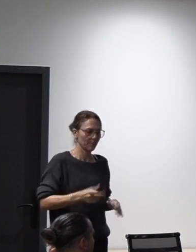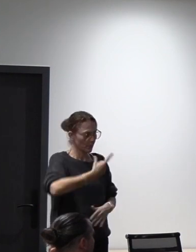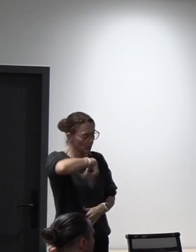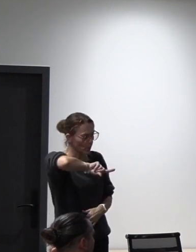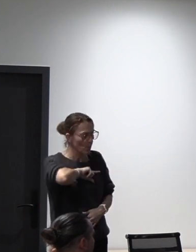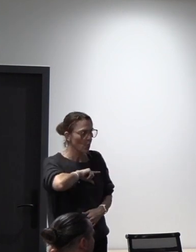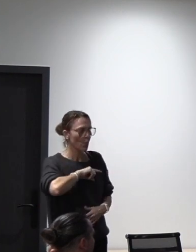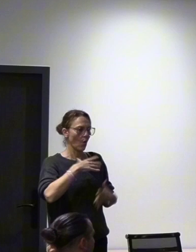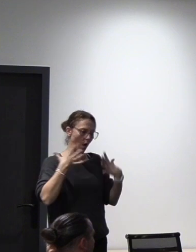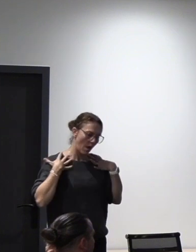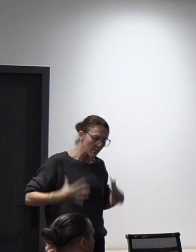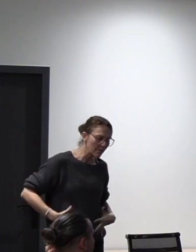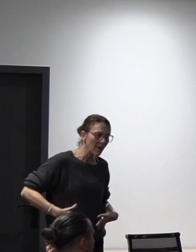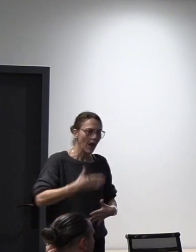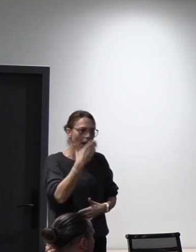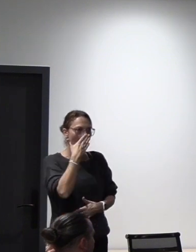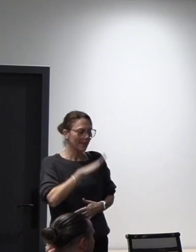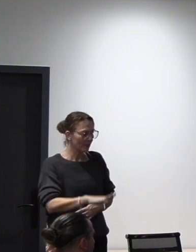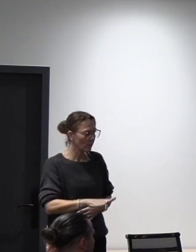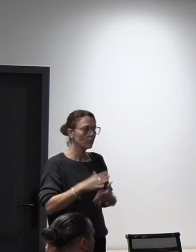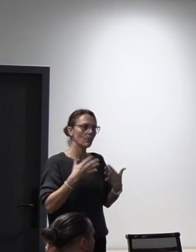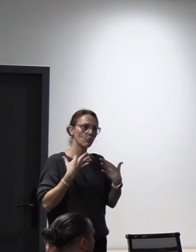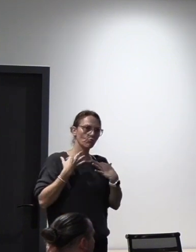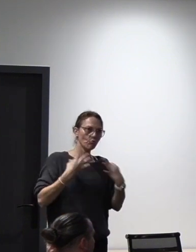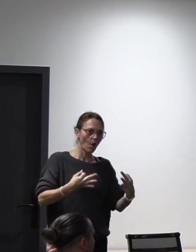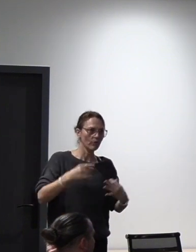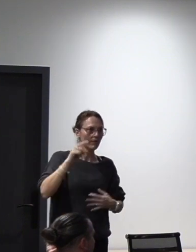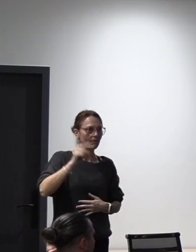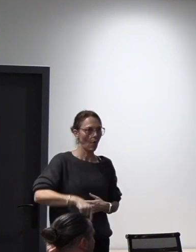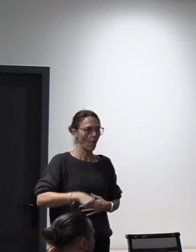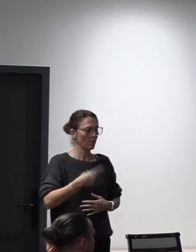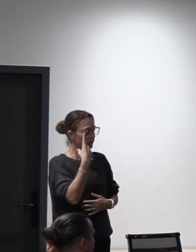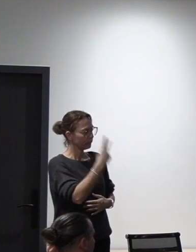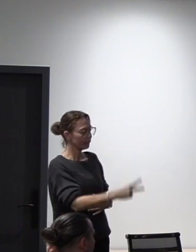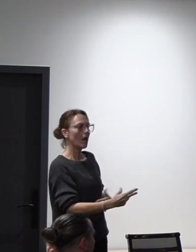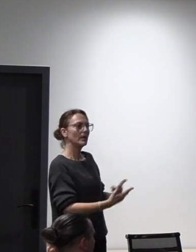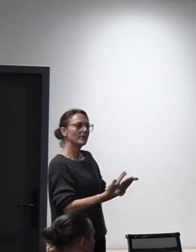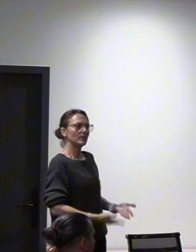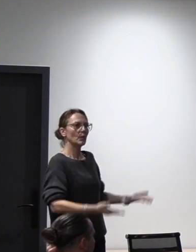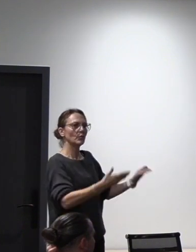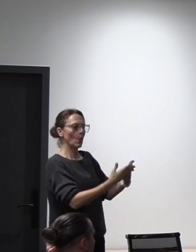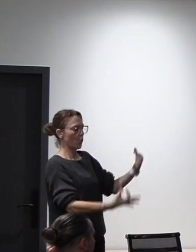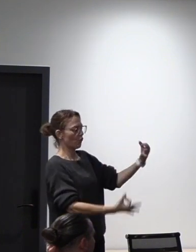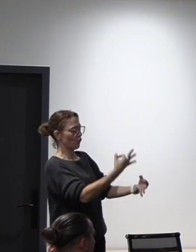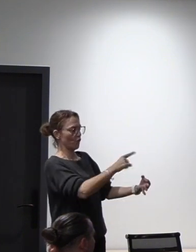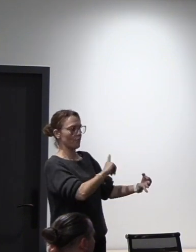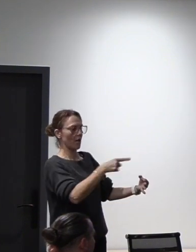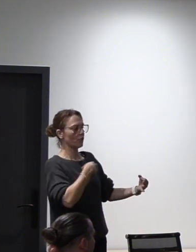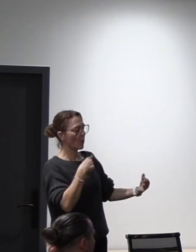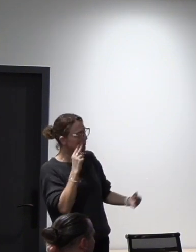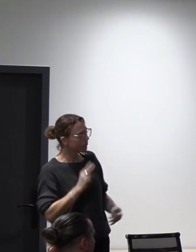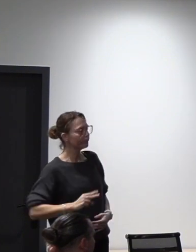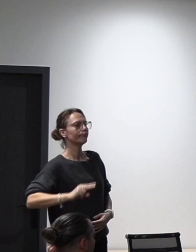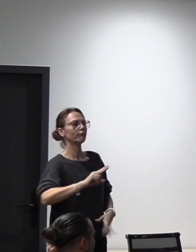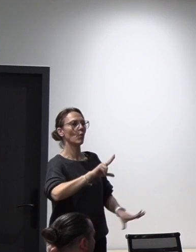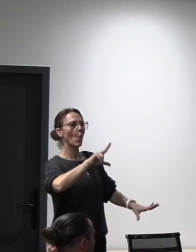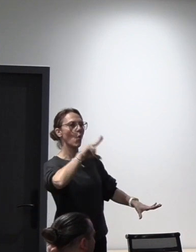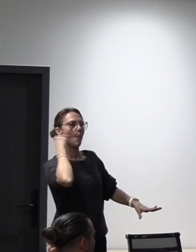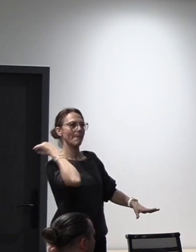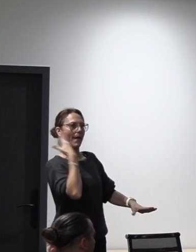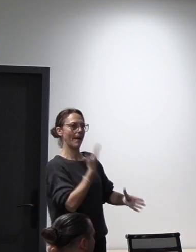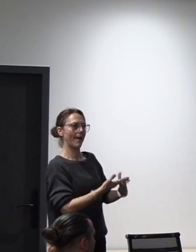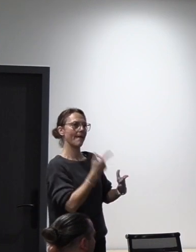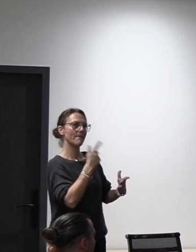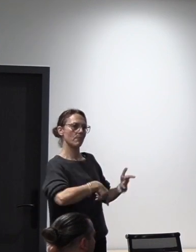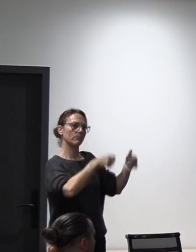notre attitude, ça doit être comme une neutralité, je ne juge pas ton handicap, je juge ton humanité qui est au-dessus de tout ça, donc